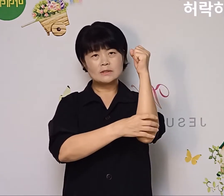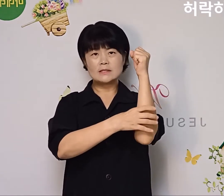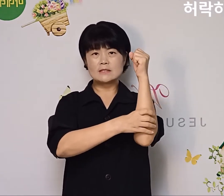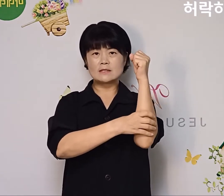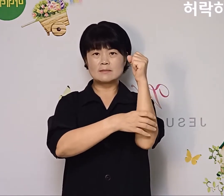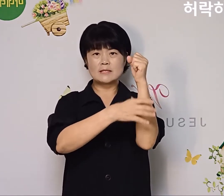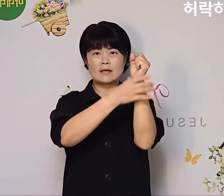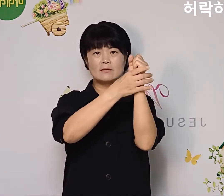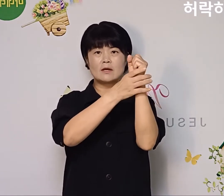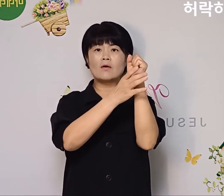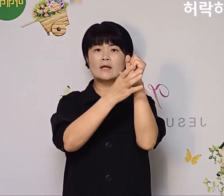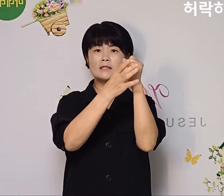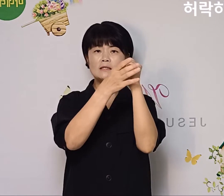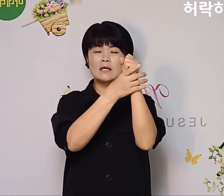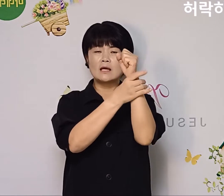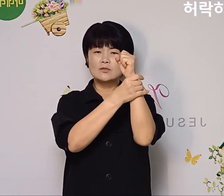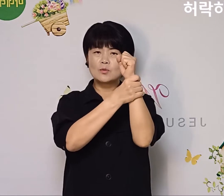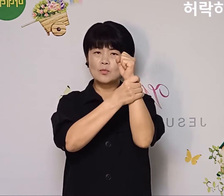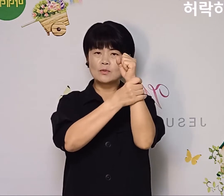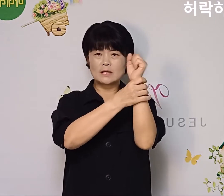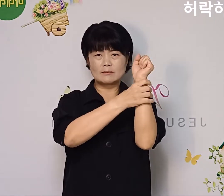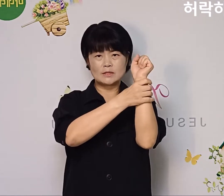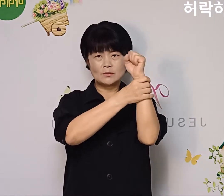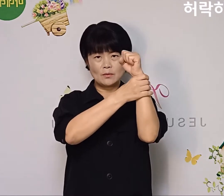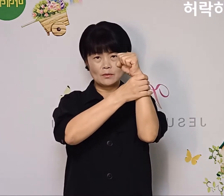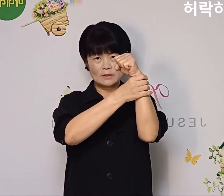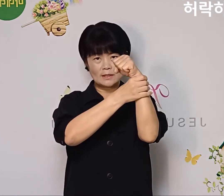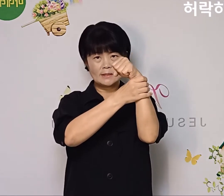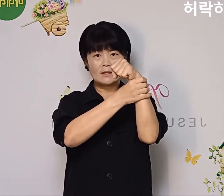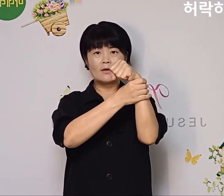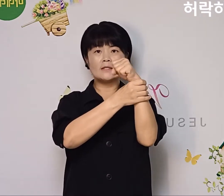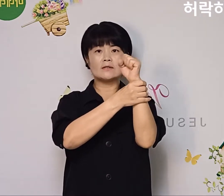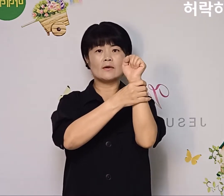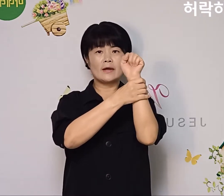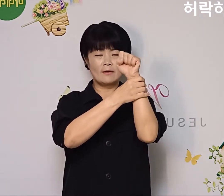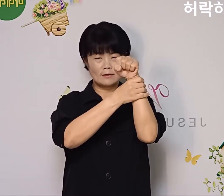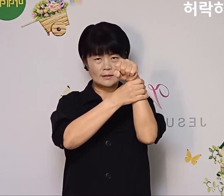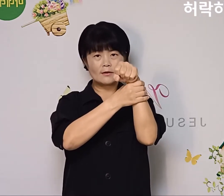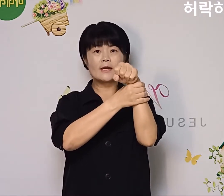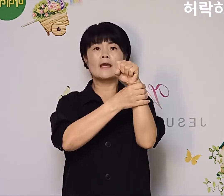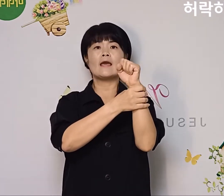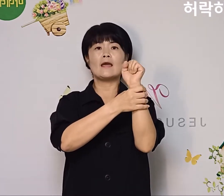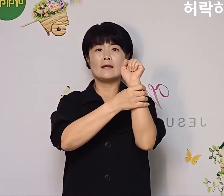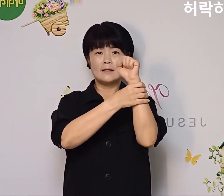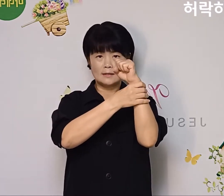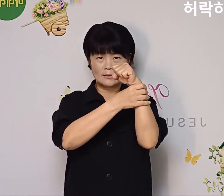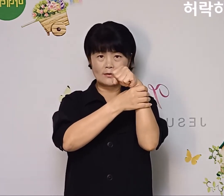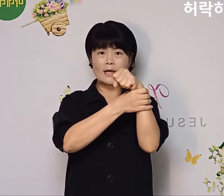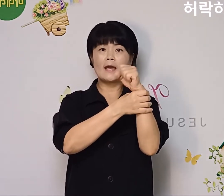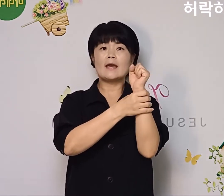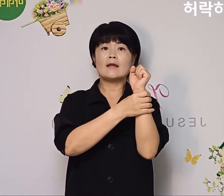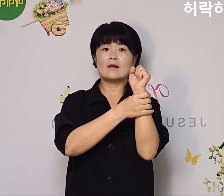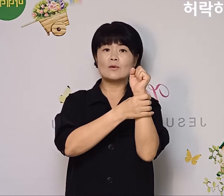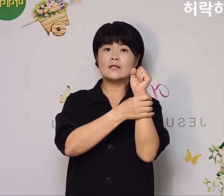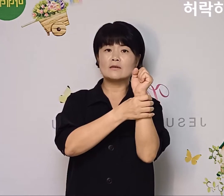손끝에서 잡잖아요. 근데 허락은 손목을 잡으시고 이렇게 끄덕이는 거예요. 그렇게 해 라고 하는